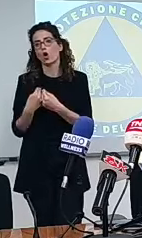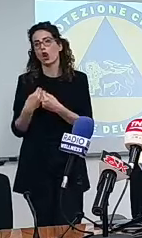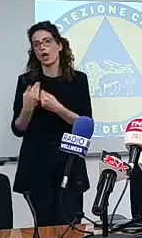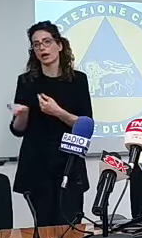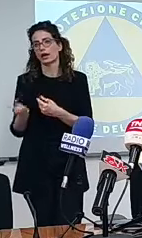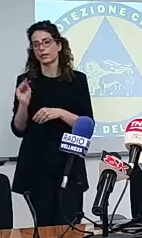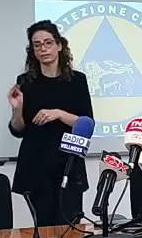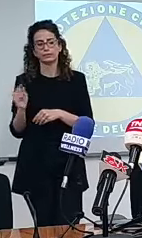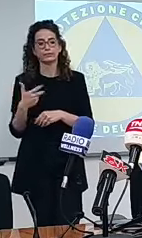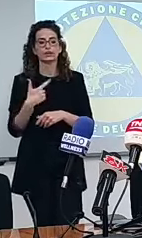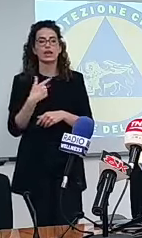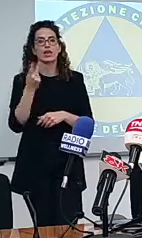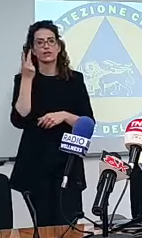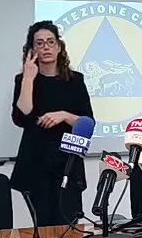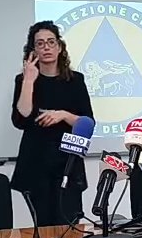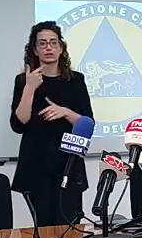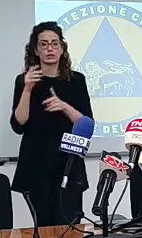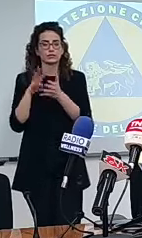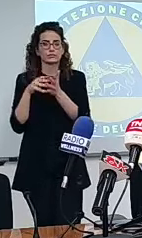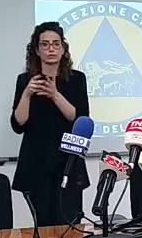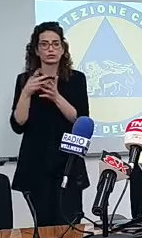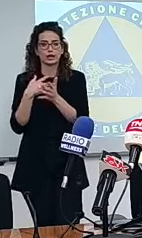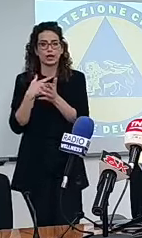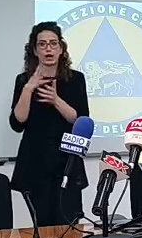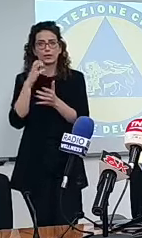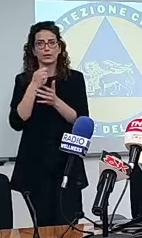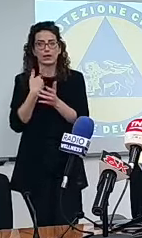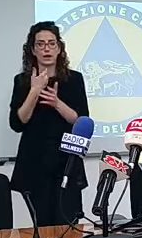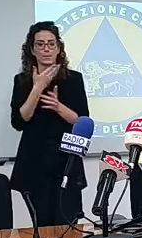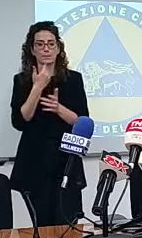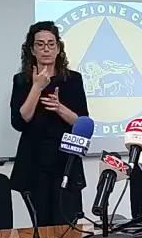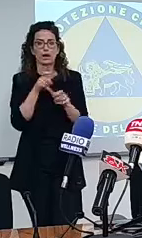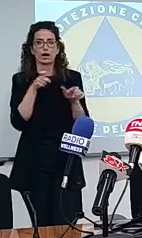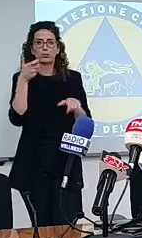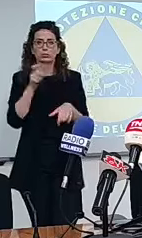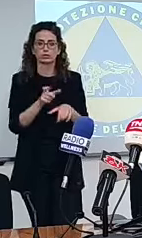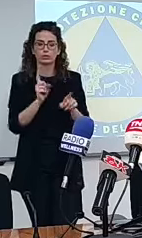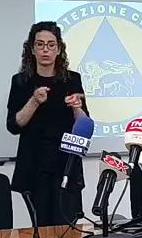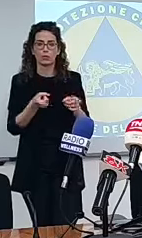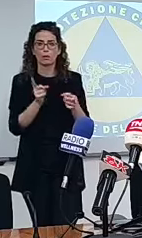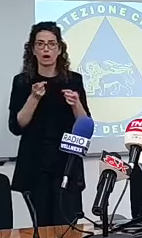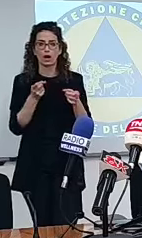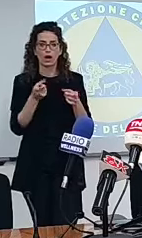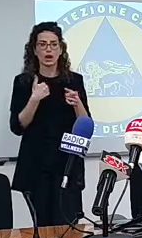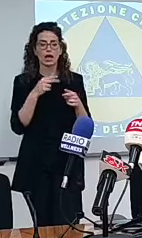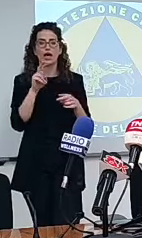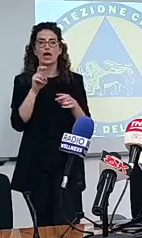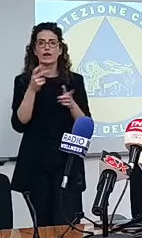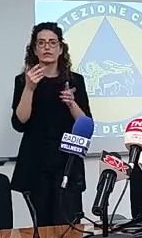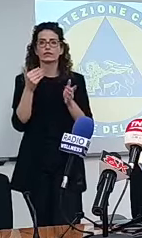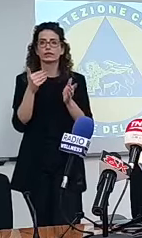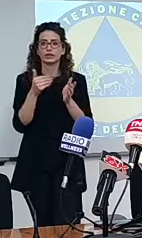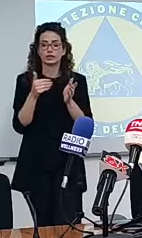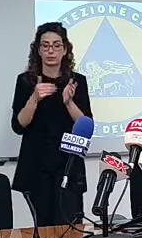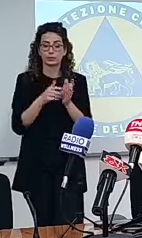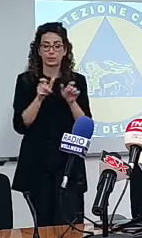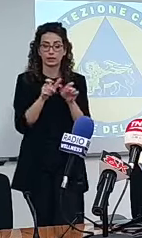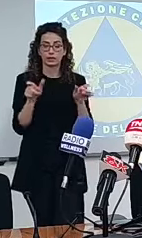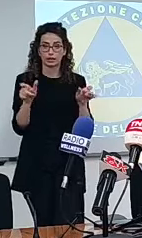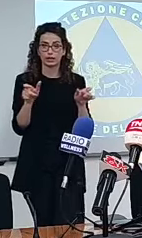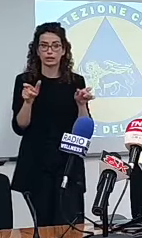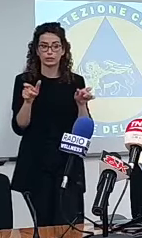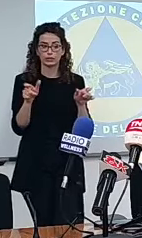Possiamo provare a chiedere se loro hanno uno specchietto di dove perché mancano questi 20.000 posti, e se sono 20.000 posti che